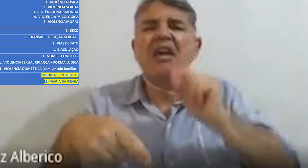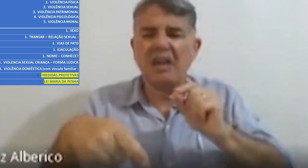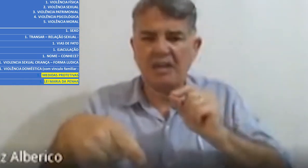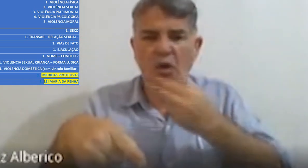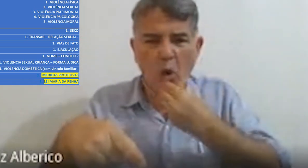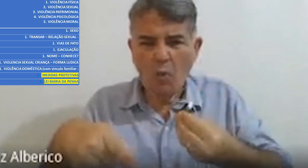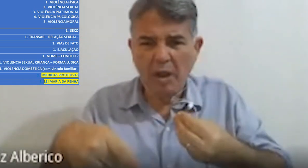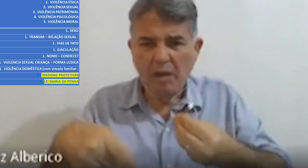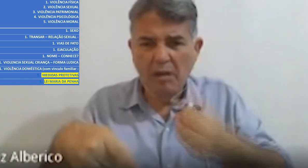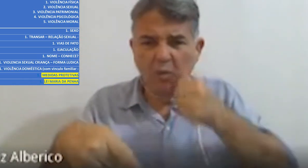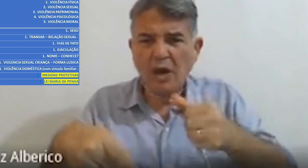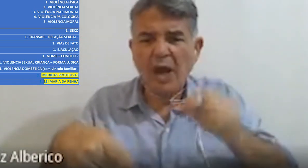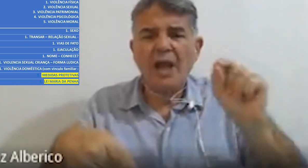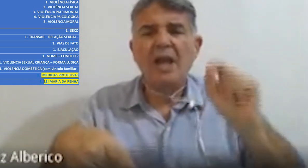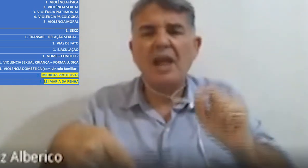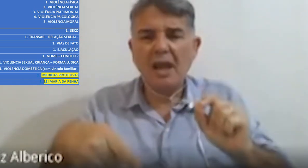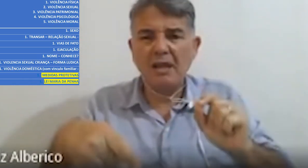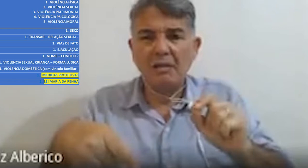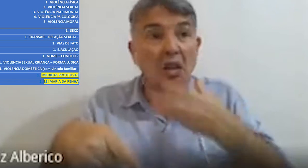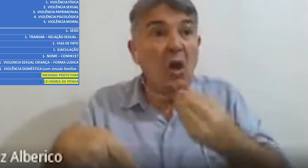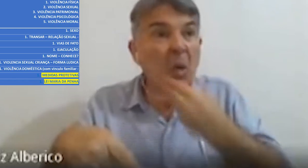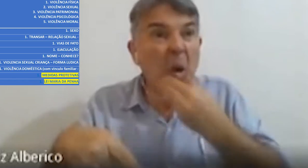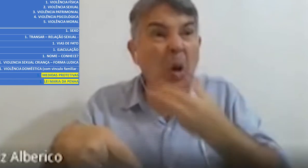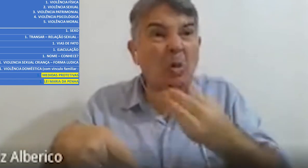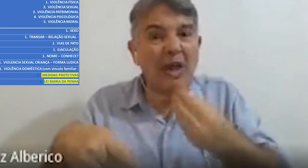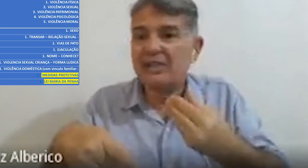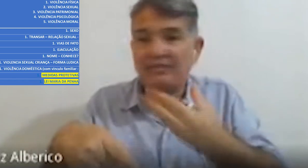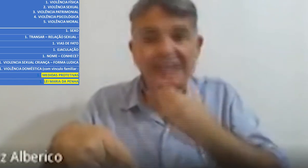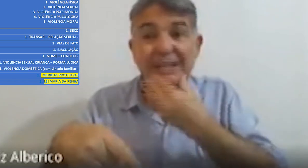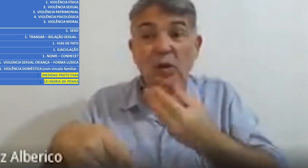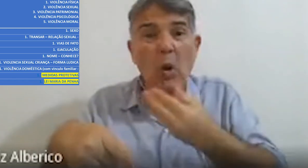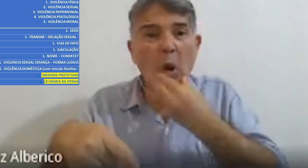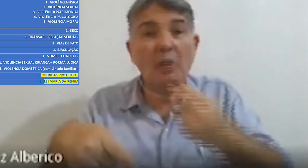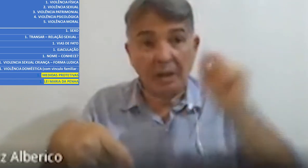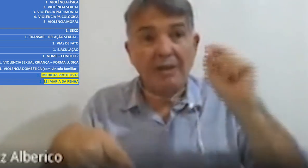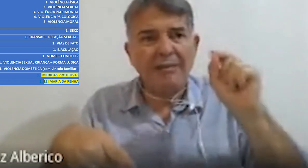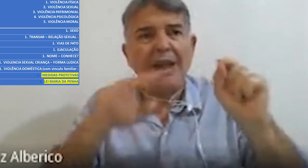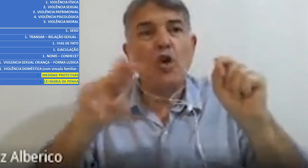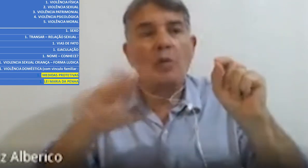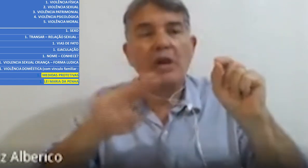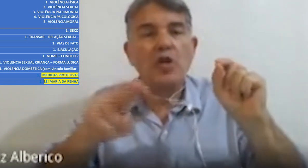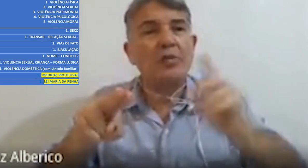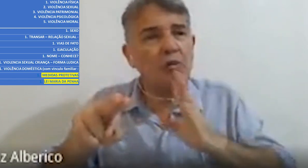quem? Homem? Mulher? Quem? Nome! Aí já vai dizendo homem. Quem? Nome? Nome?